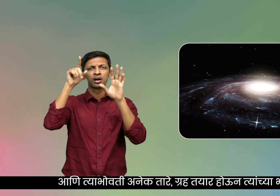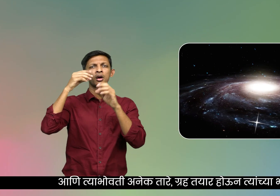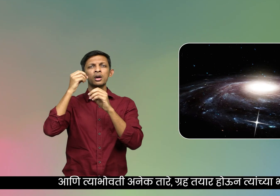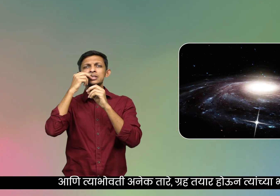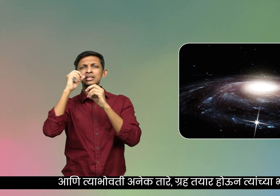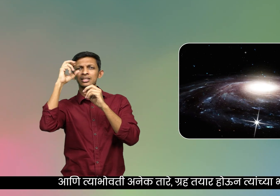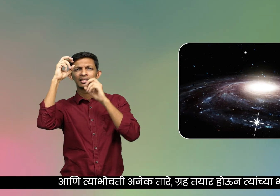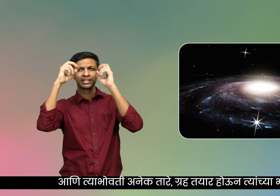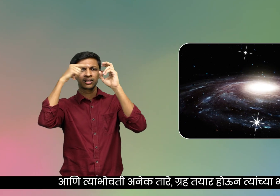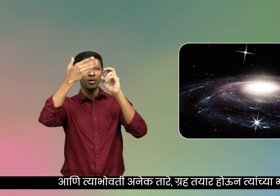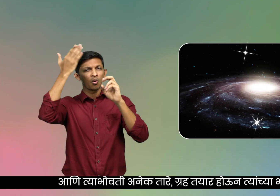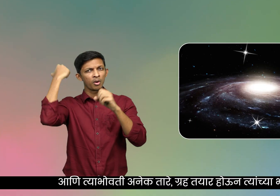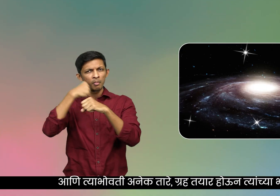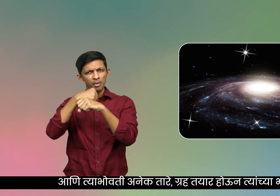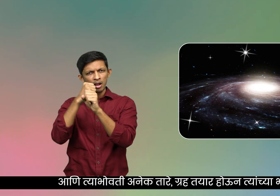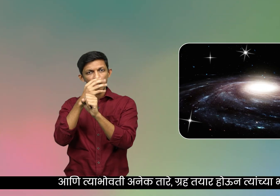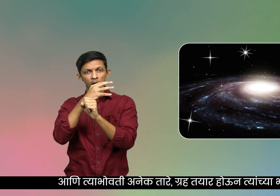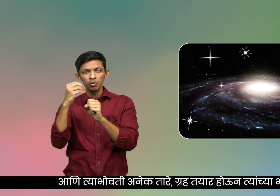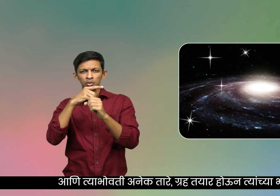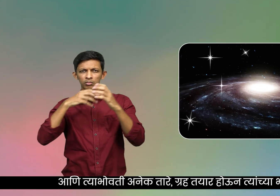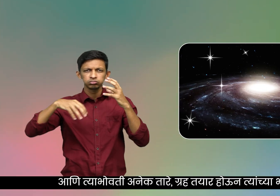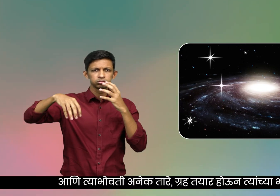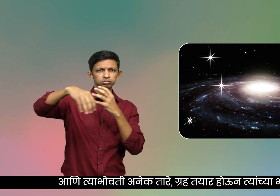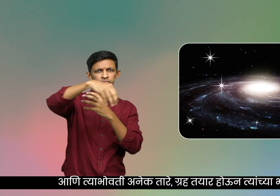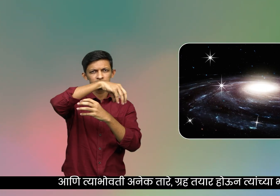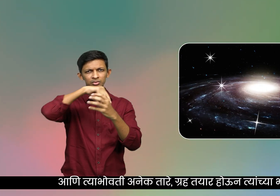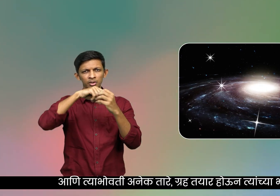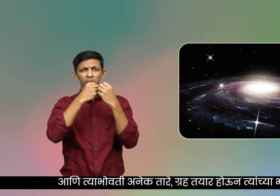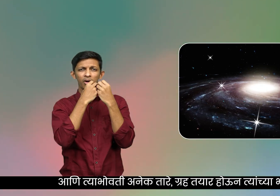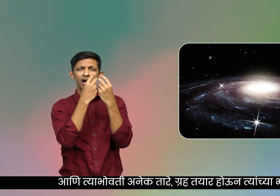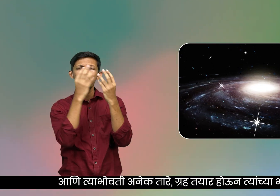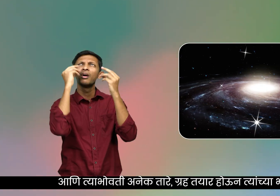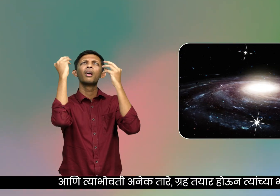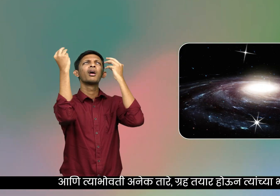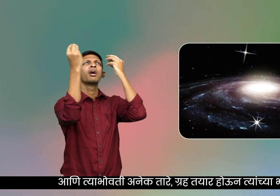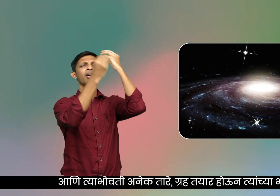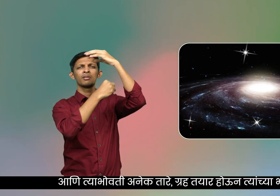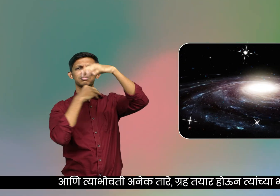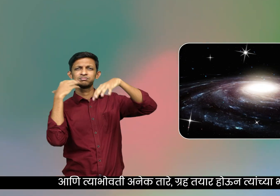आणि त्याभोवती अनेक तारे ग्रह तयार होऊन त्याच्या भोवती फिरले.